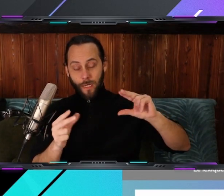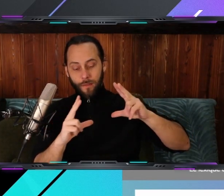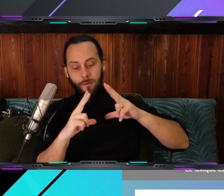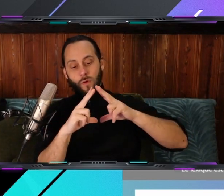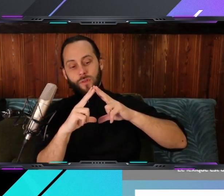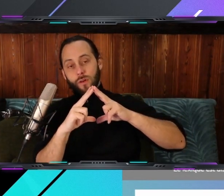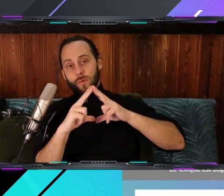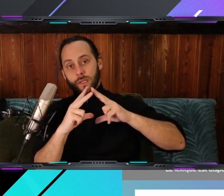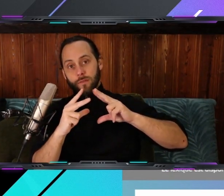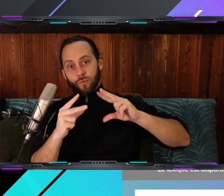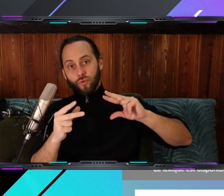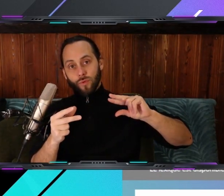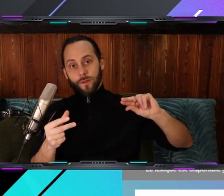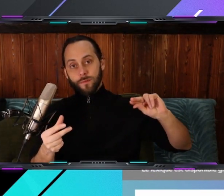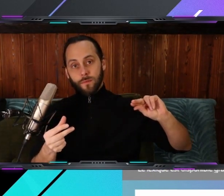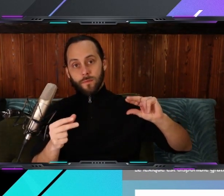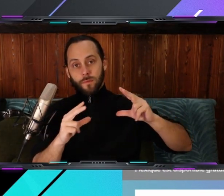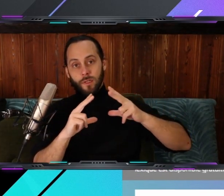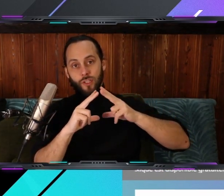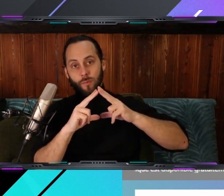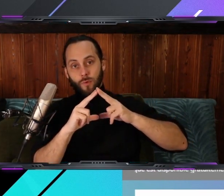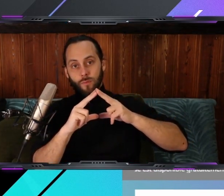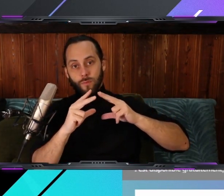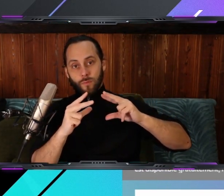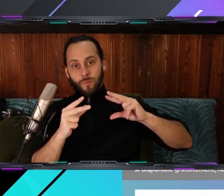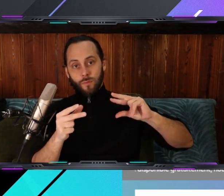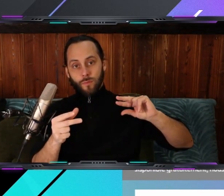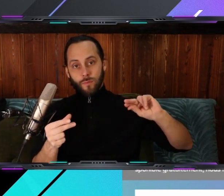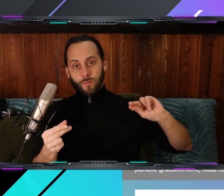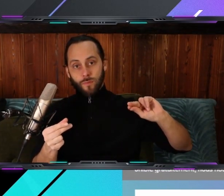qui partent ensemble et qui vont tourner légèrement.